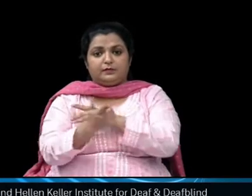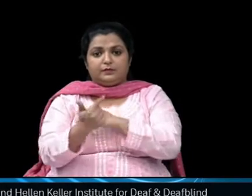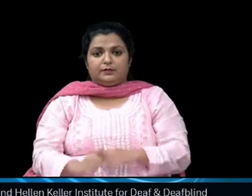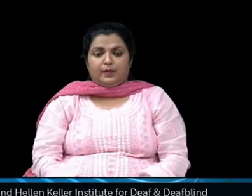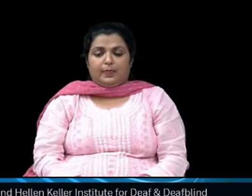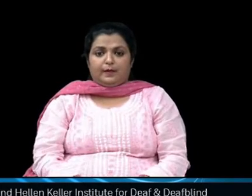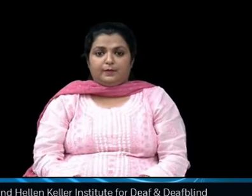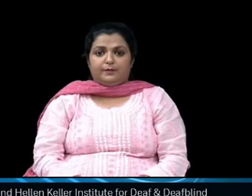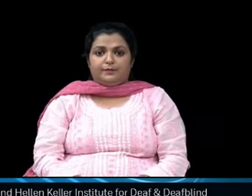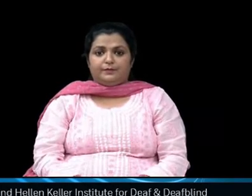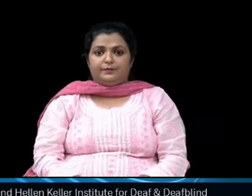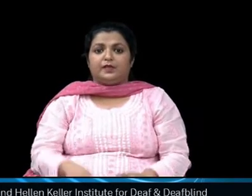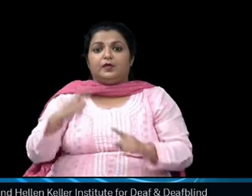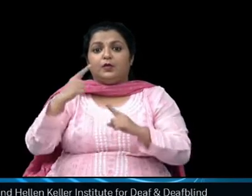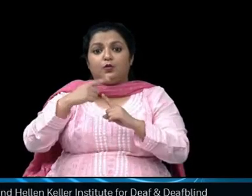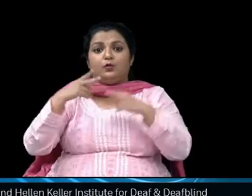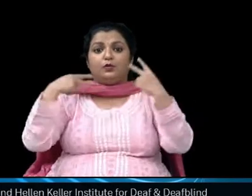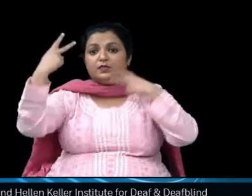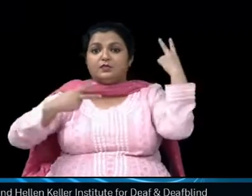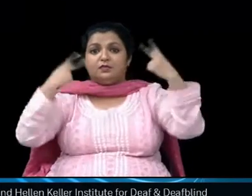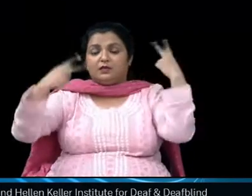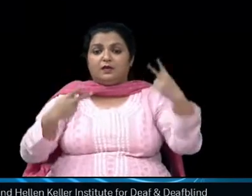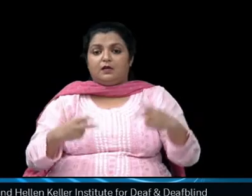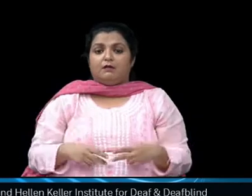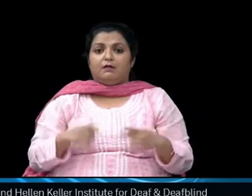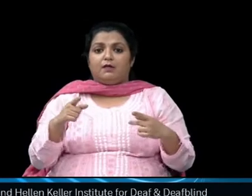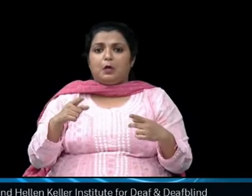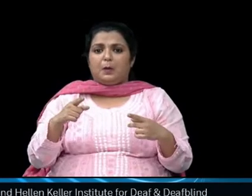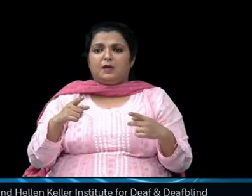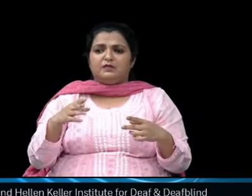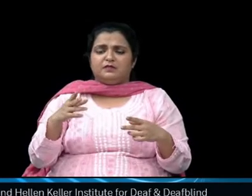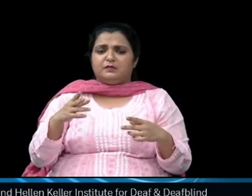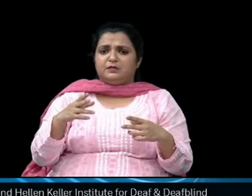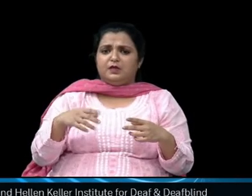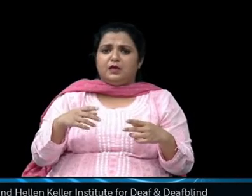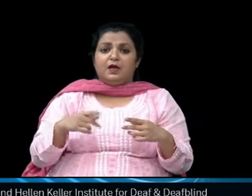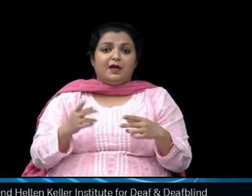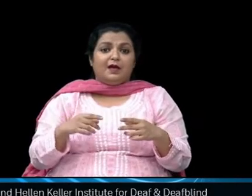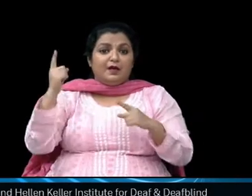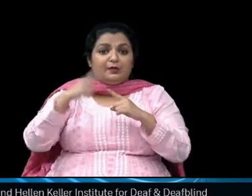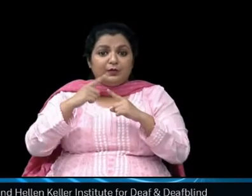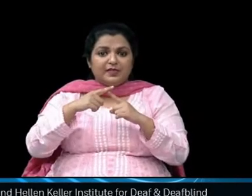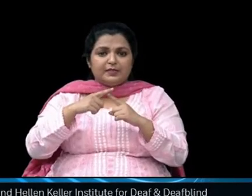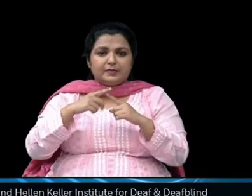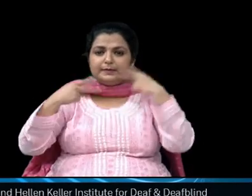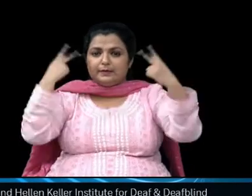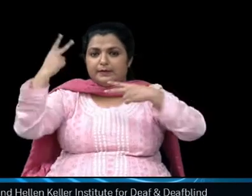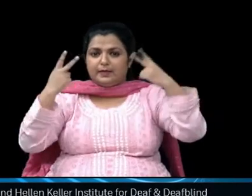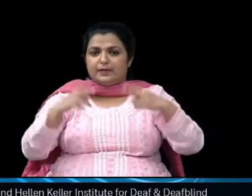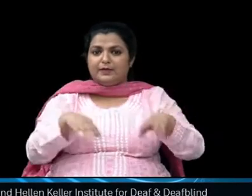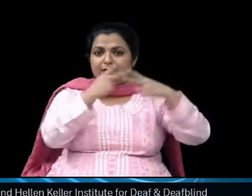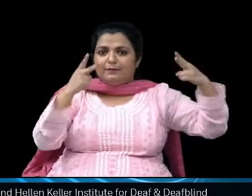अड़ेन